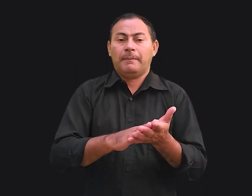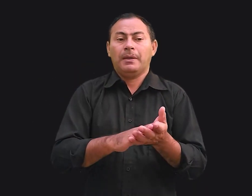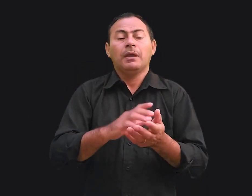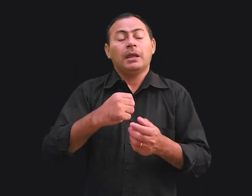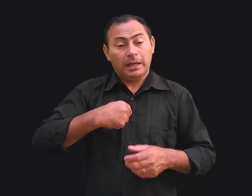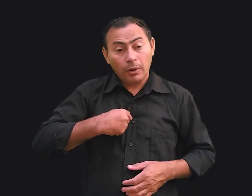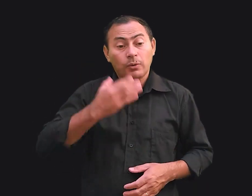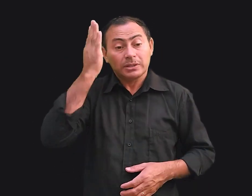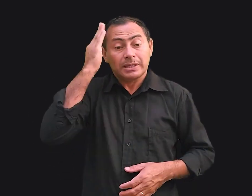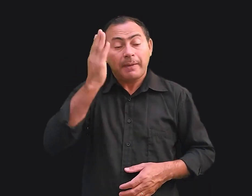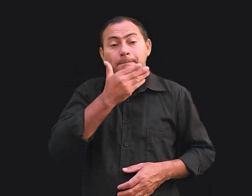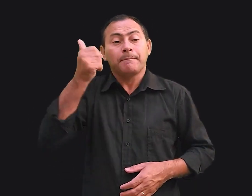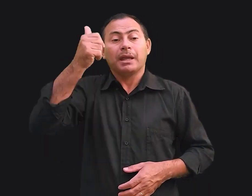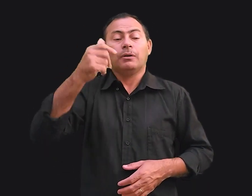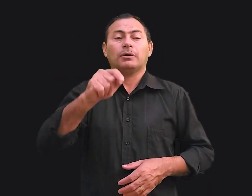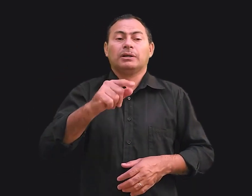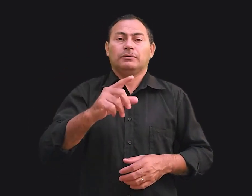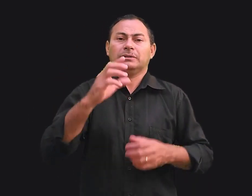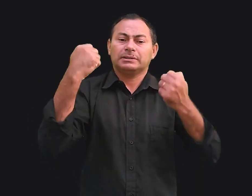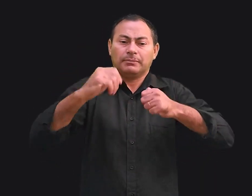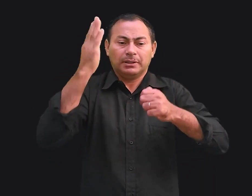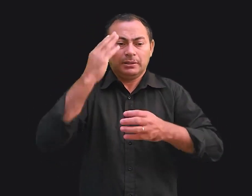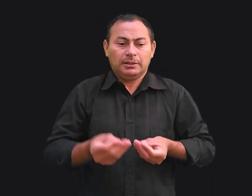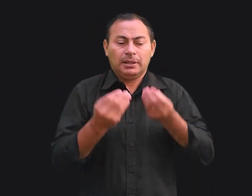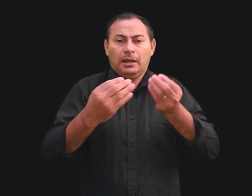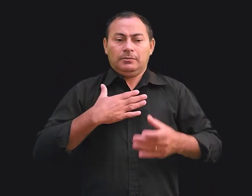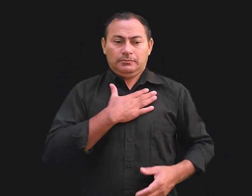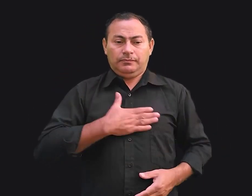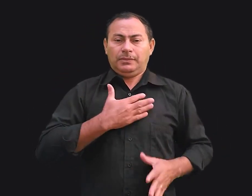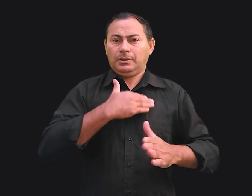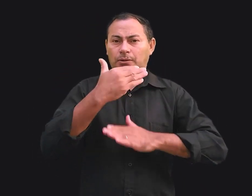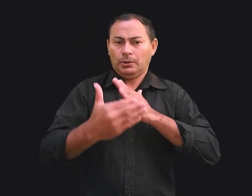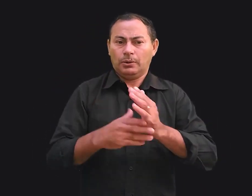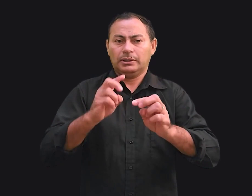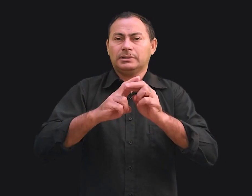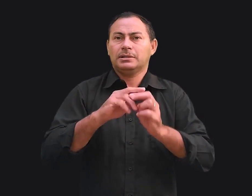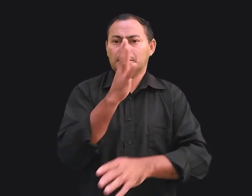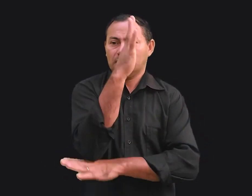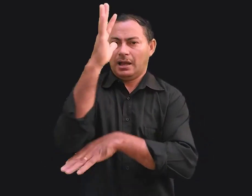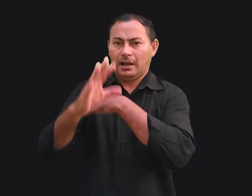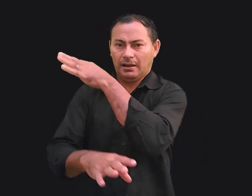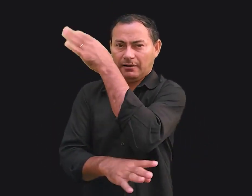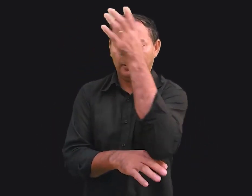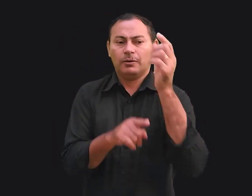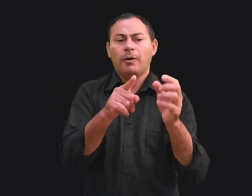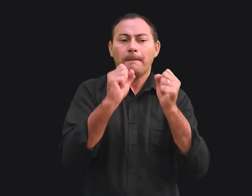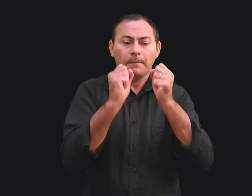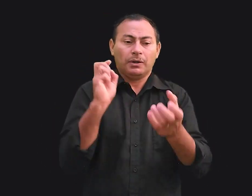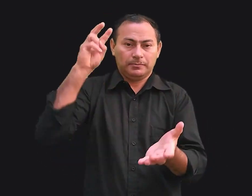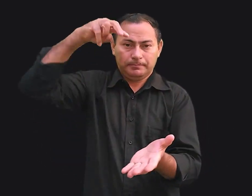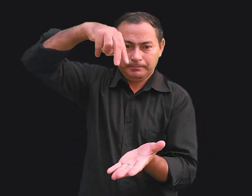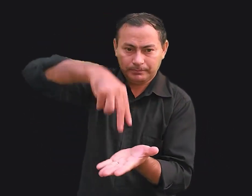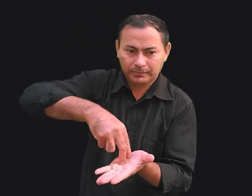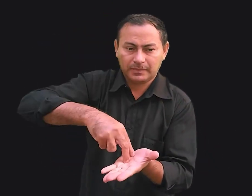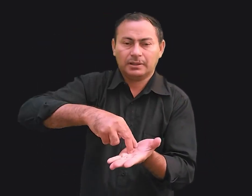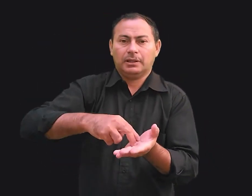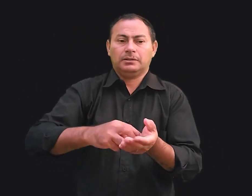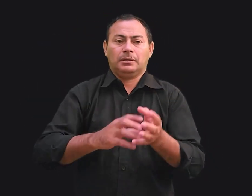do que você quais são suas necessidades e posso satisfazê-las todas através dessas árvores. Você pode participar delas nesta ordem